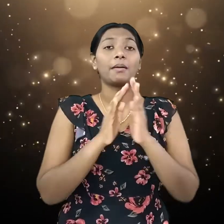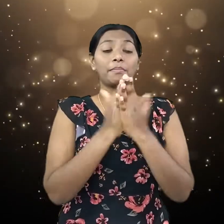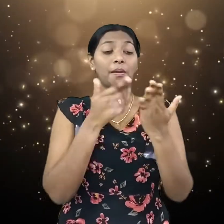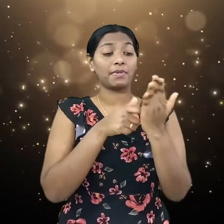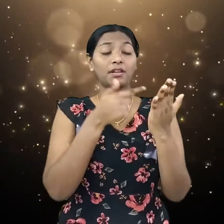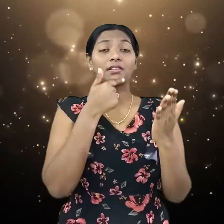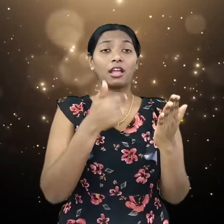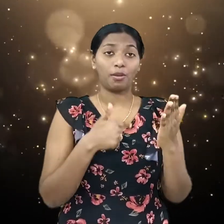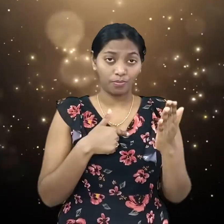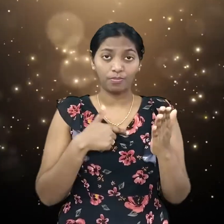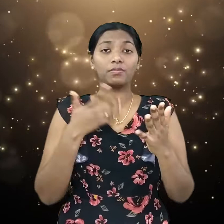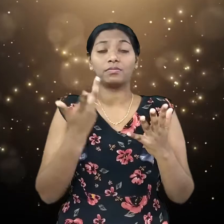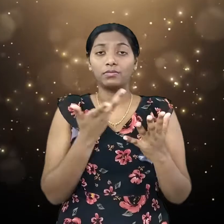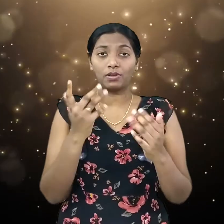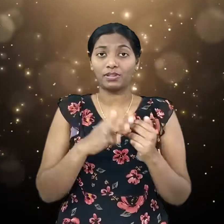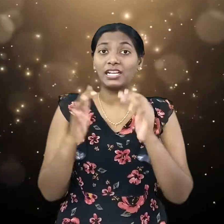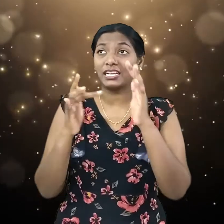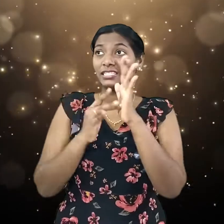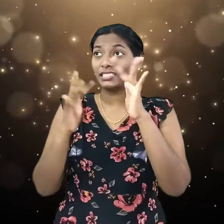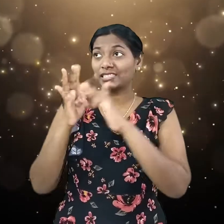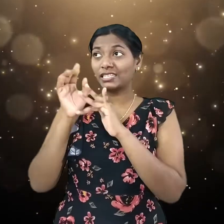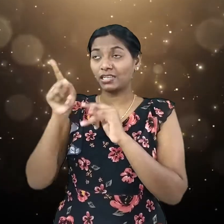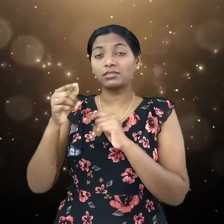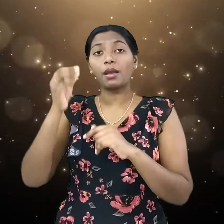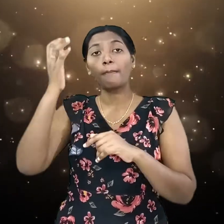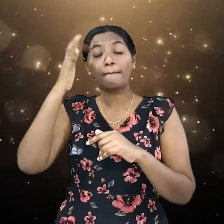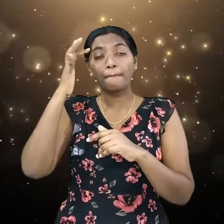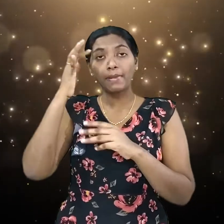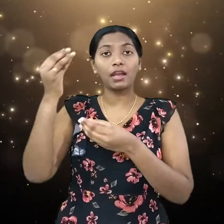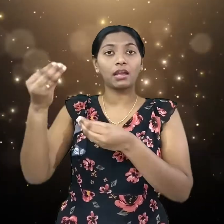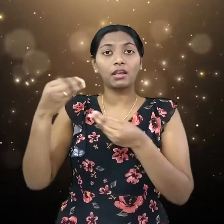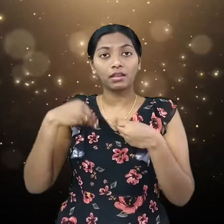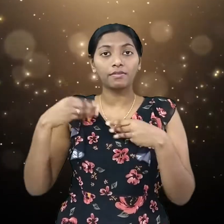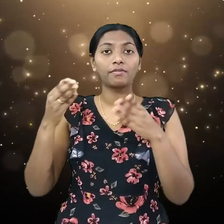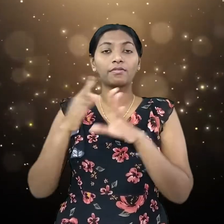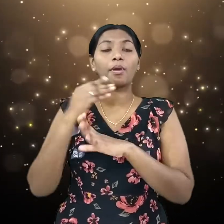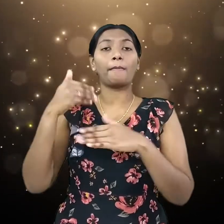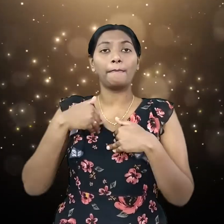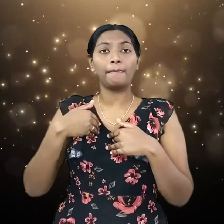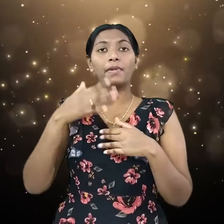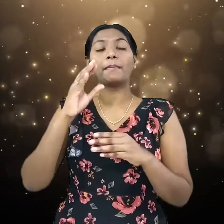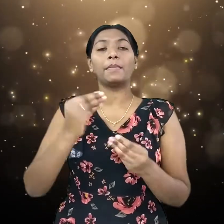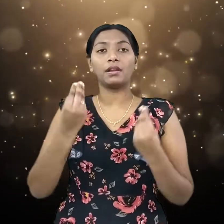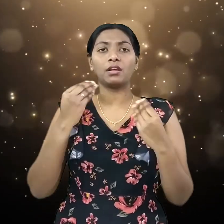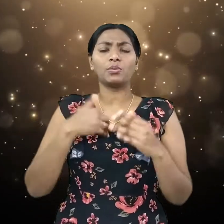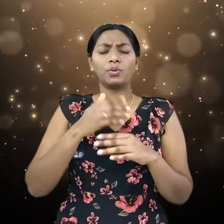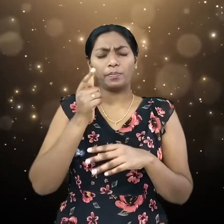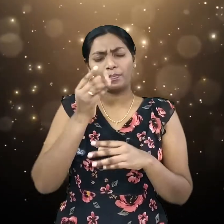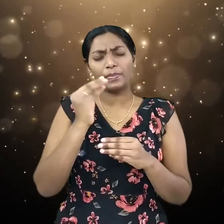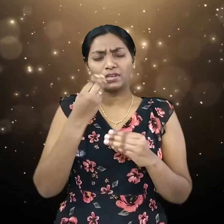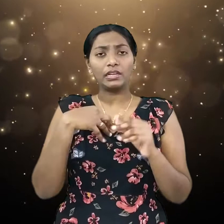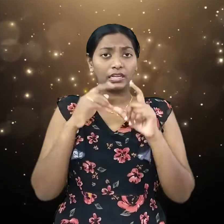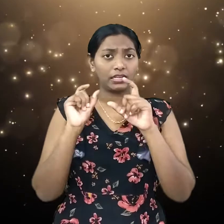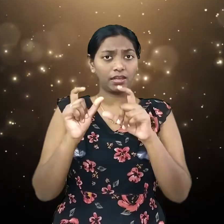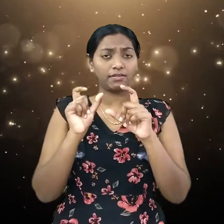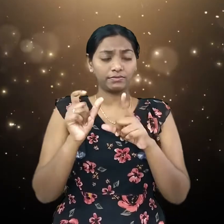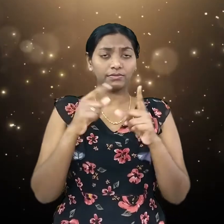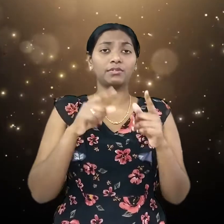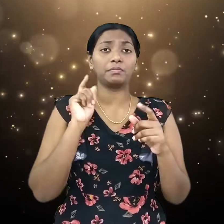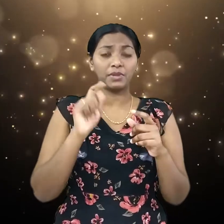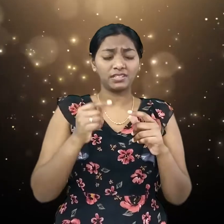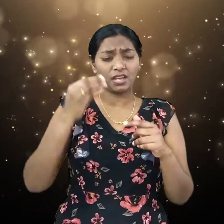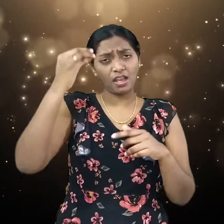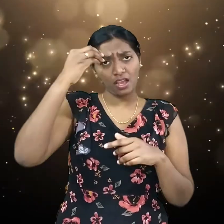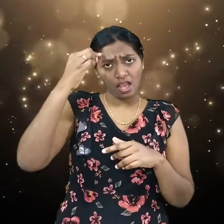है, मसीह परमेश्वर की ओर से हमारे लिए बुद्धि बन गया। इसके लिए और अधिक सचेत हो जाइए और